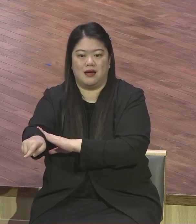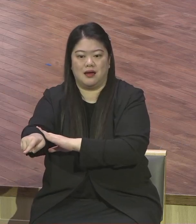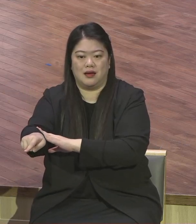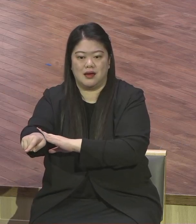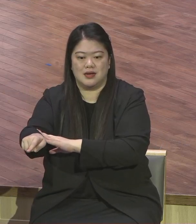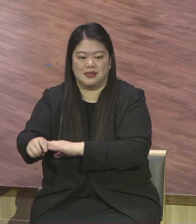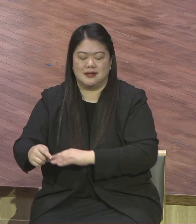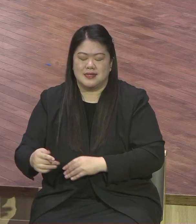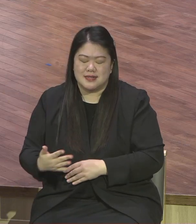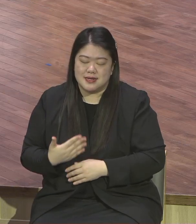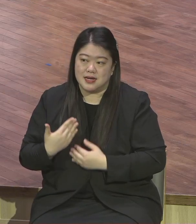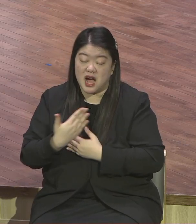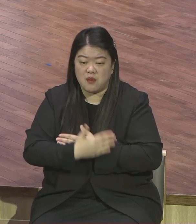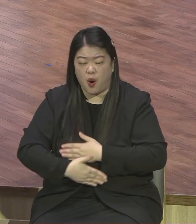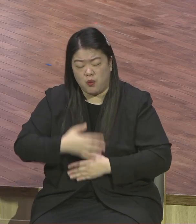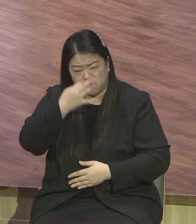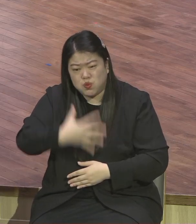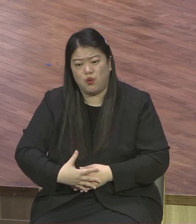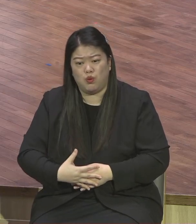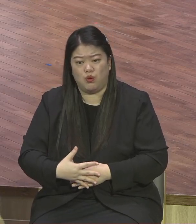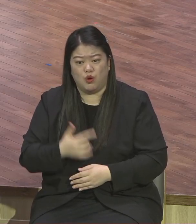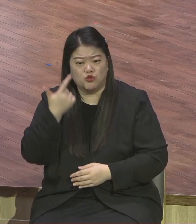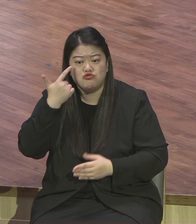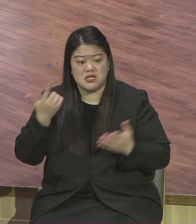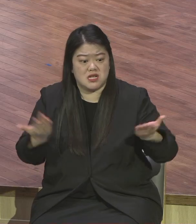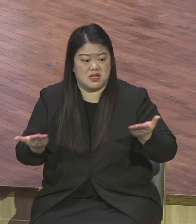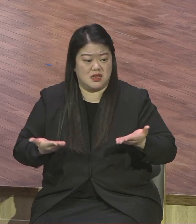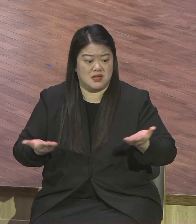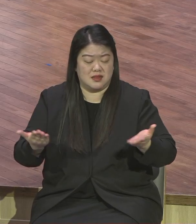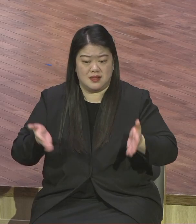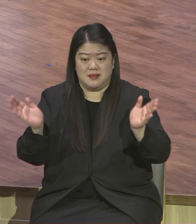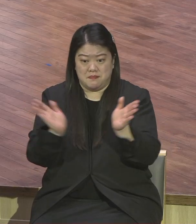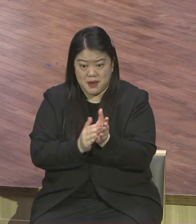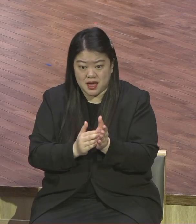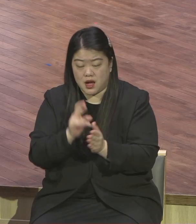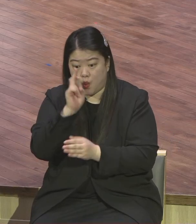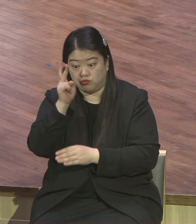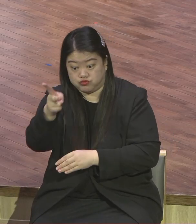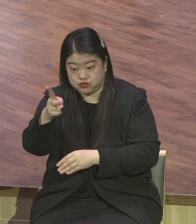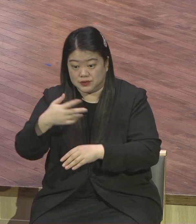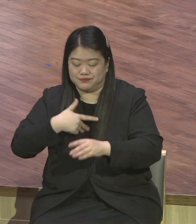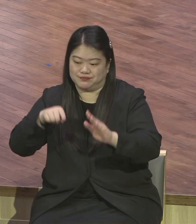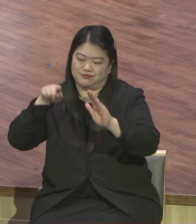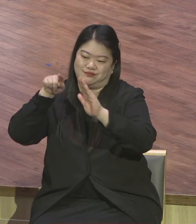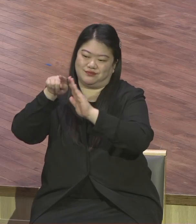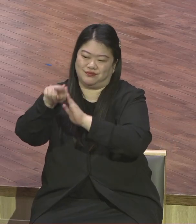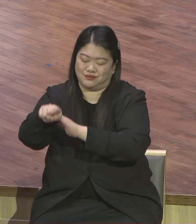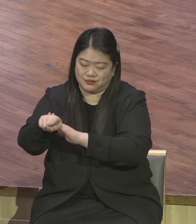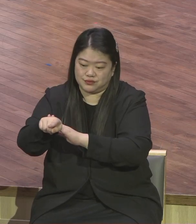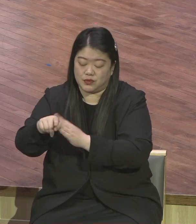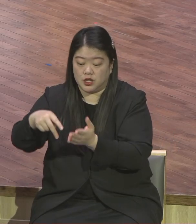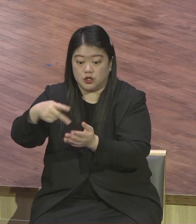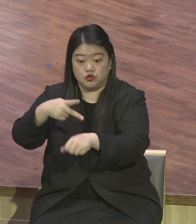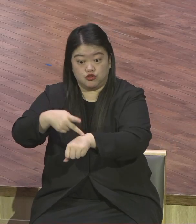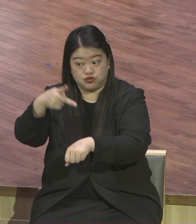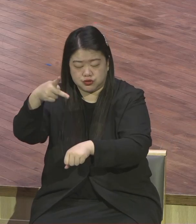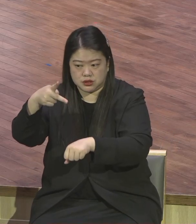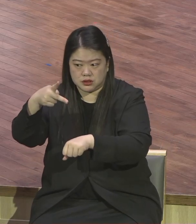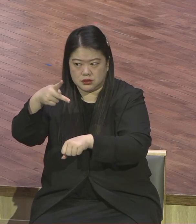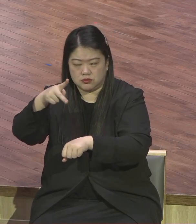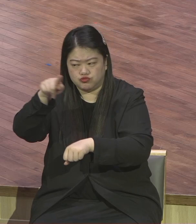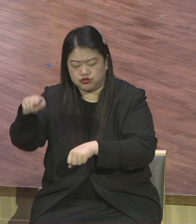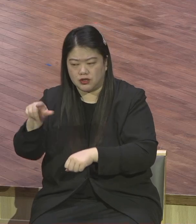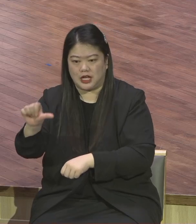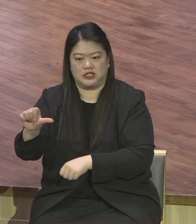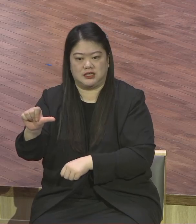나가는 자 같이 그렇게 나갈 때도 있어요. 그런데 이상하게 그 3시간 서시면 3시간 서 있다고